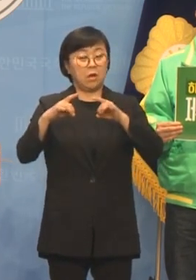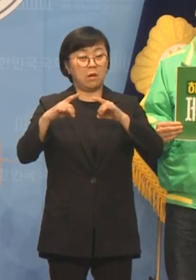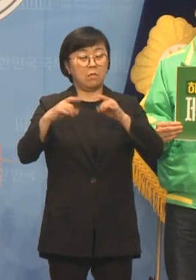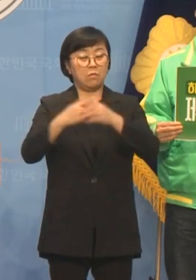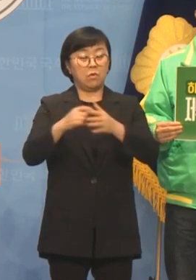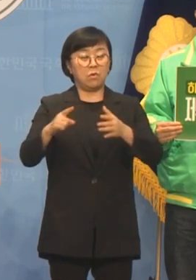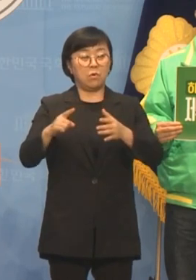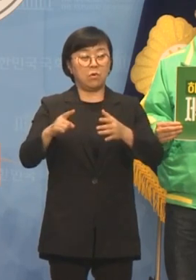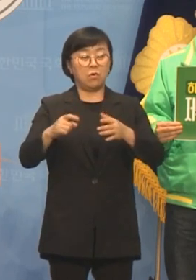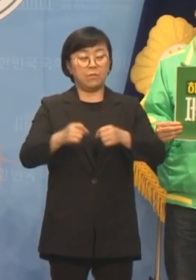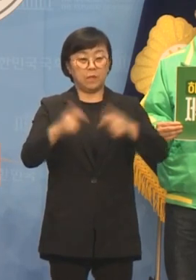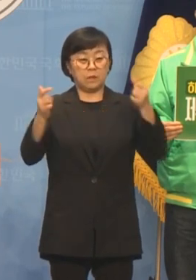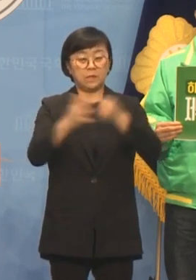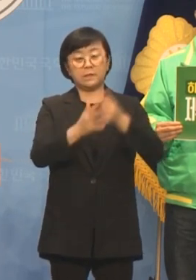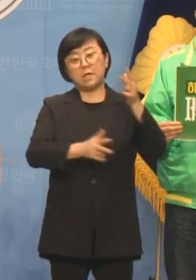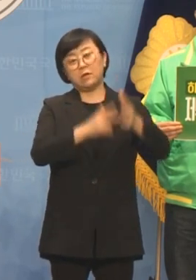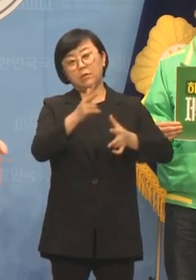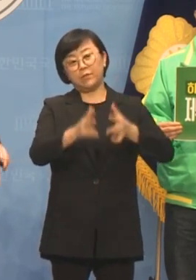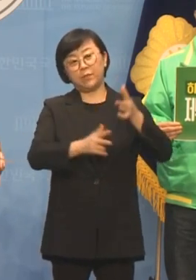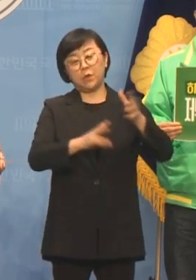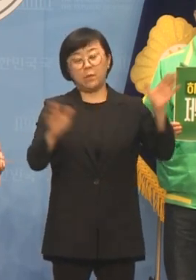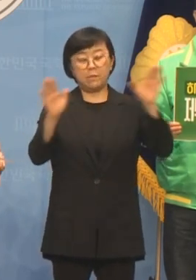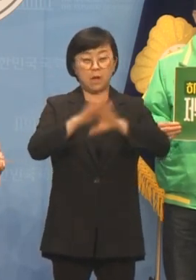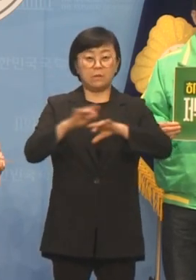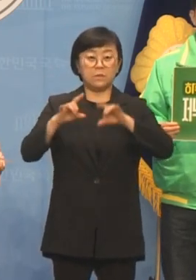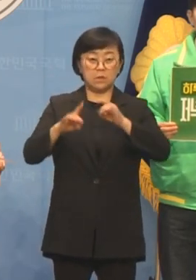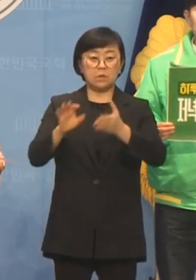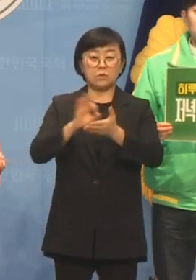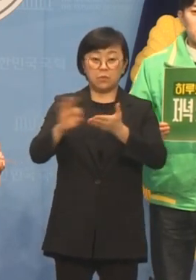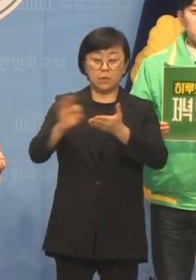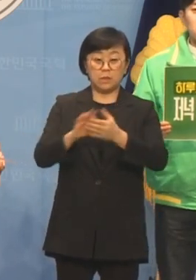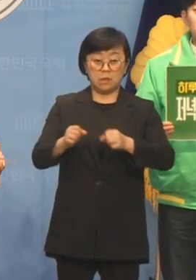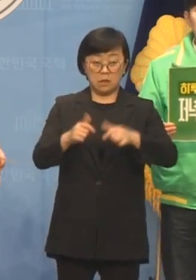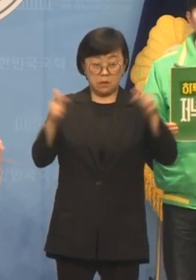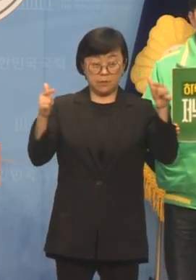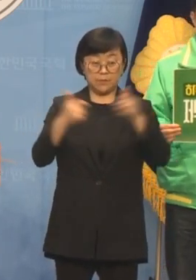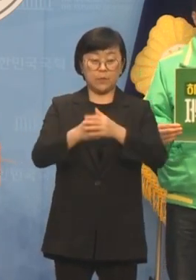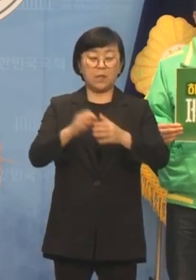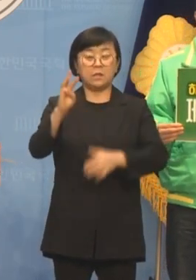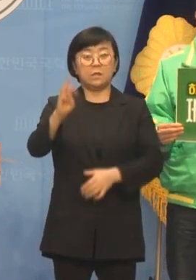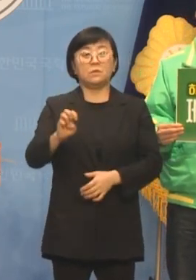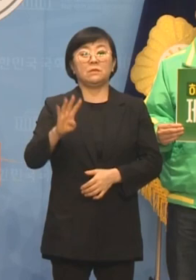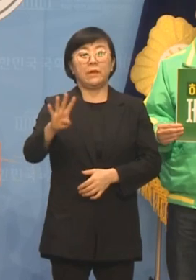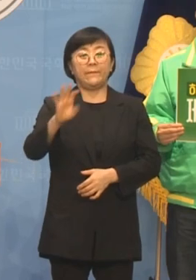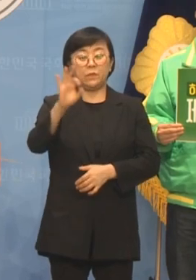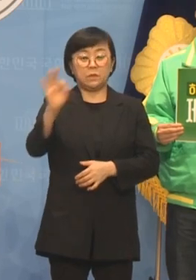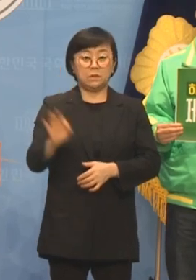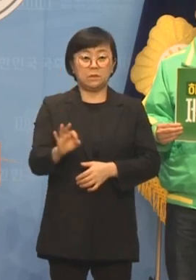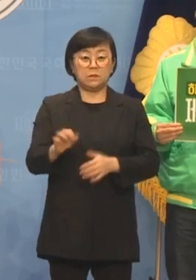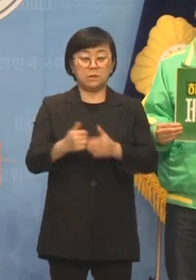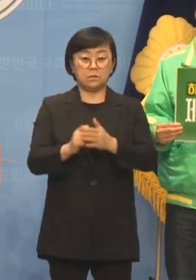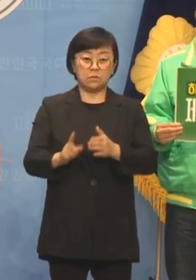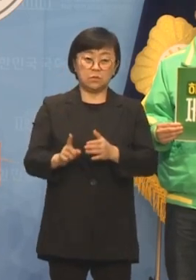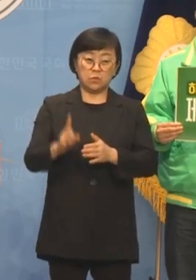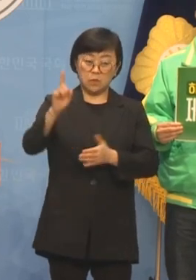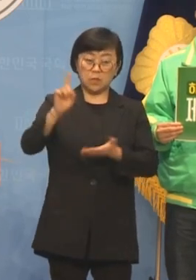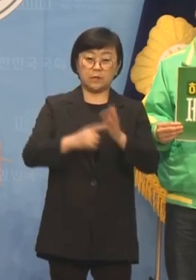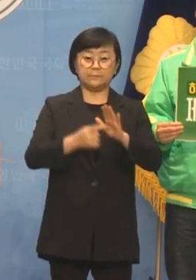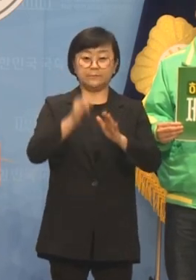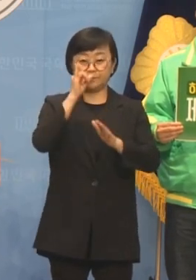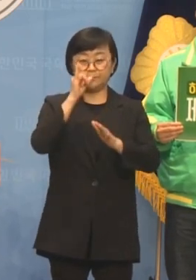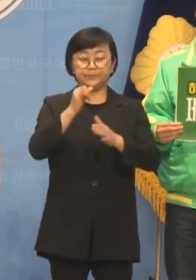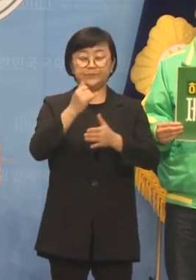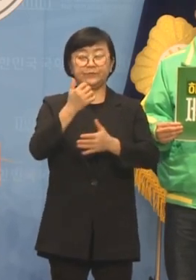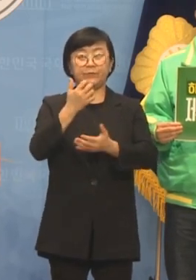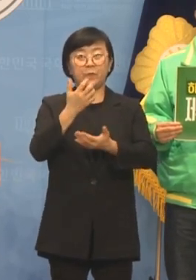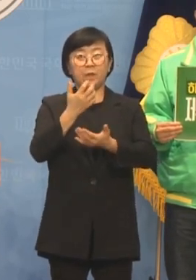갑산 산업용 야간 전기 소비 증가율이 34% 가량 높게 나타나고 있다는